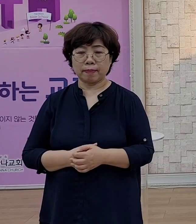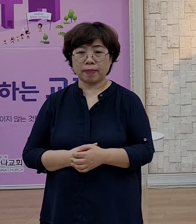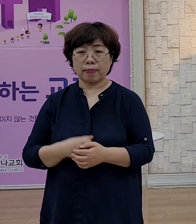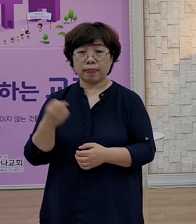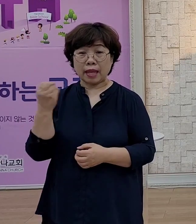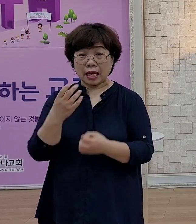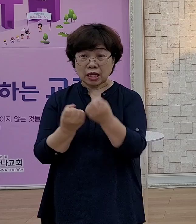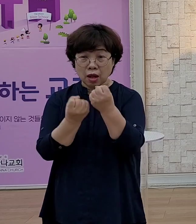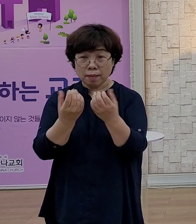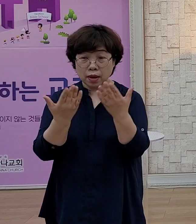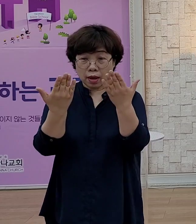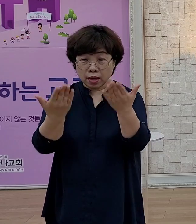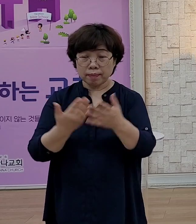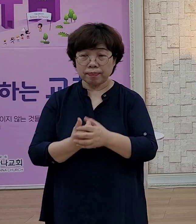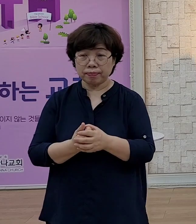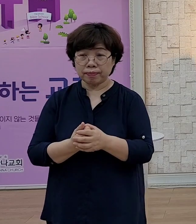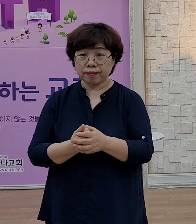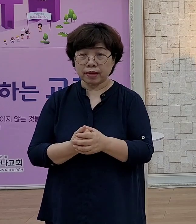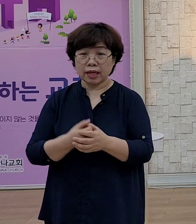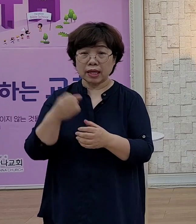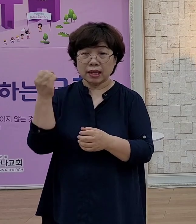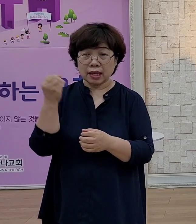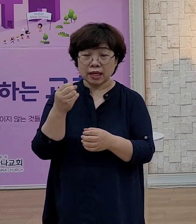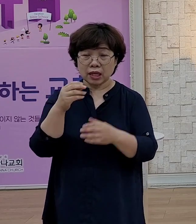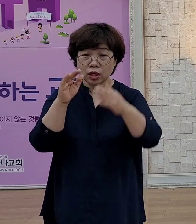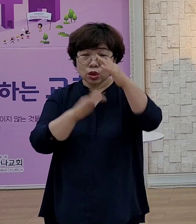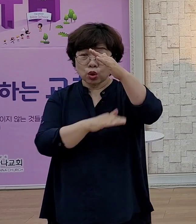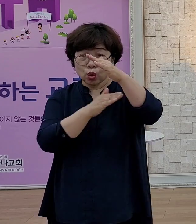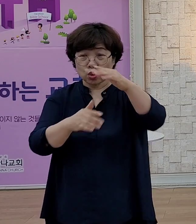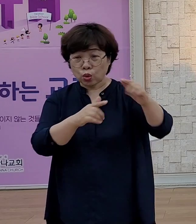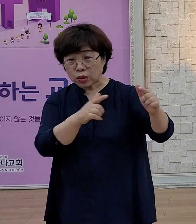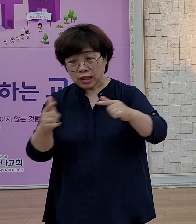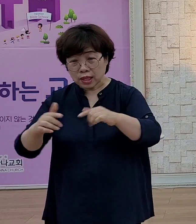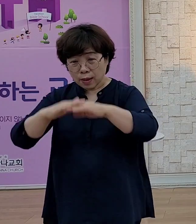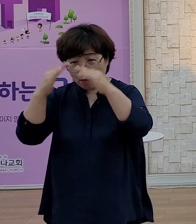다시 말하면 우리 이 성도들의